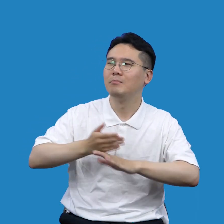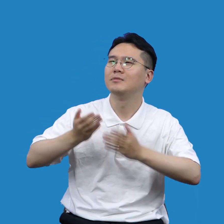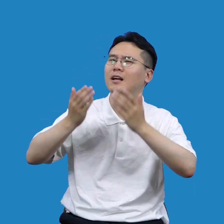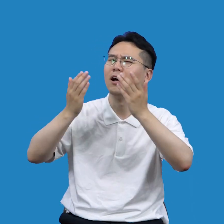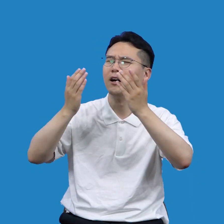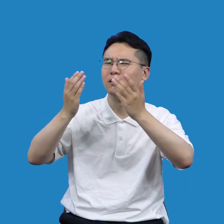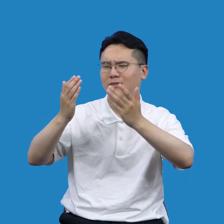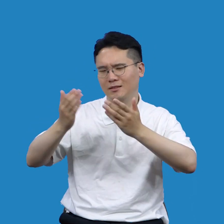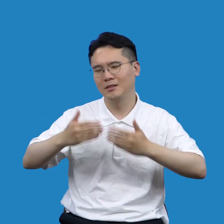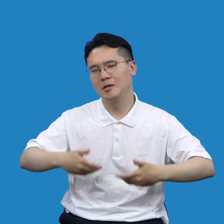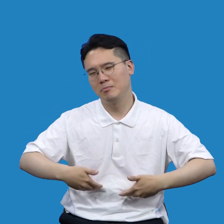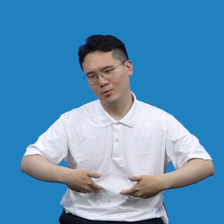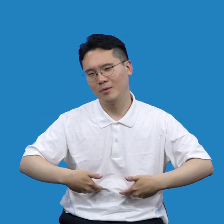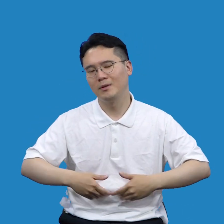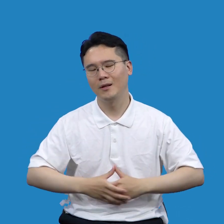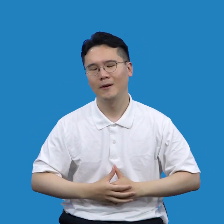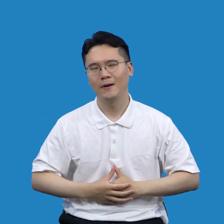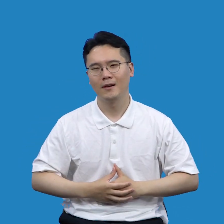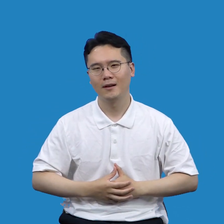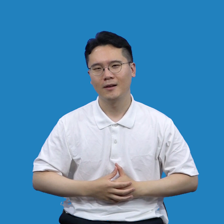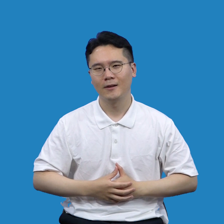수 있어야 합니다.